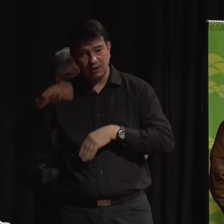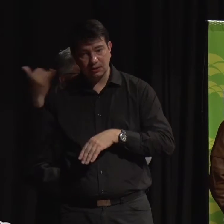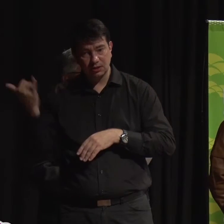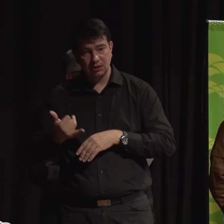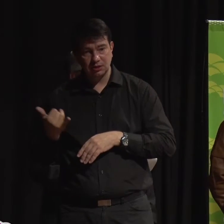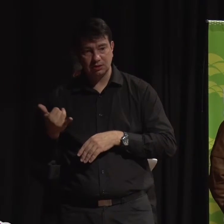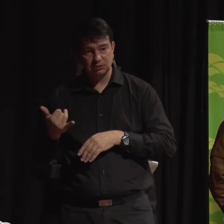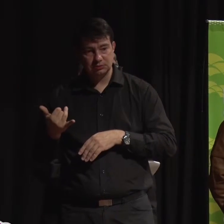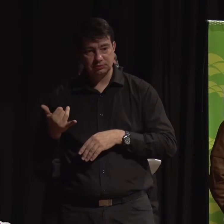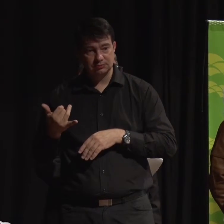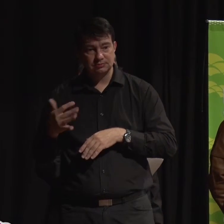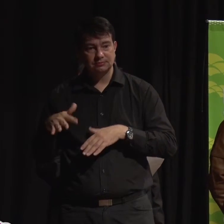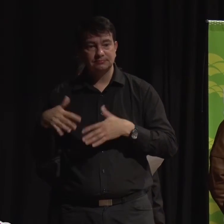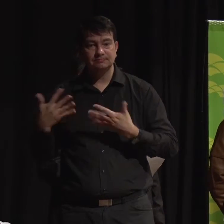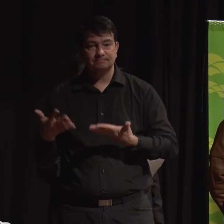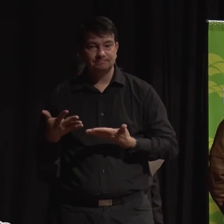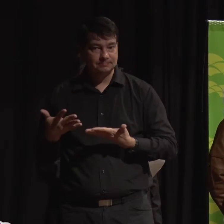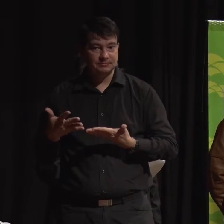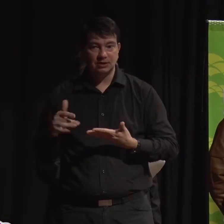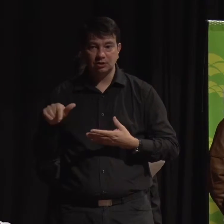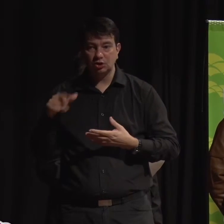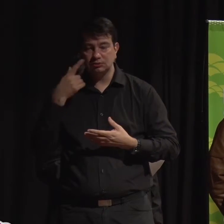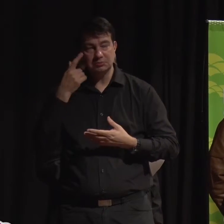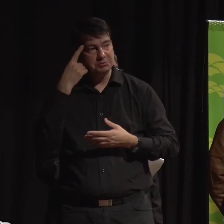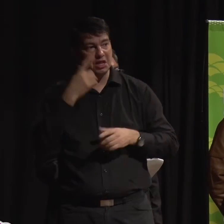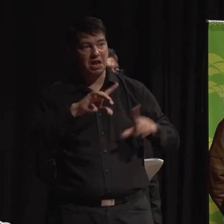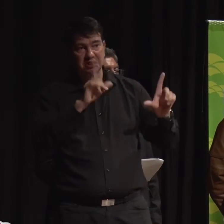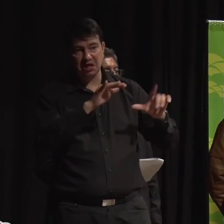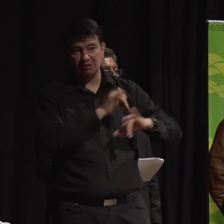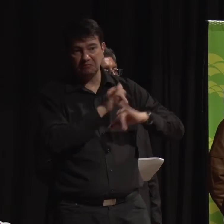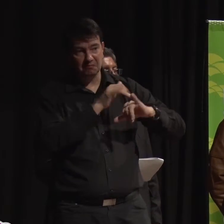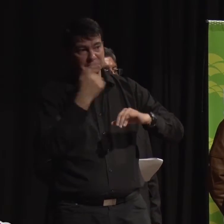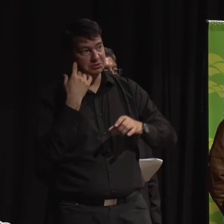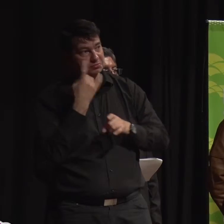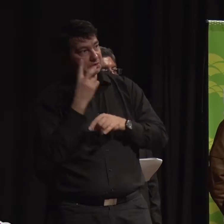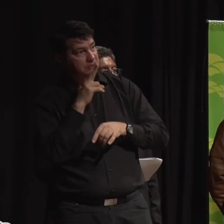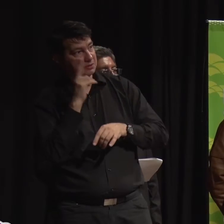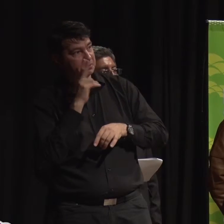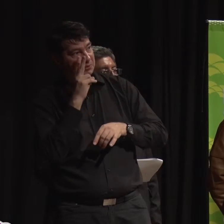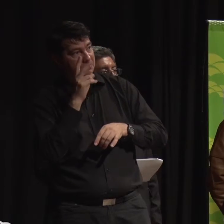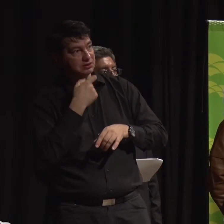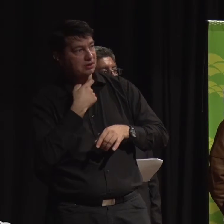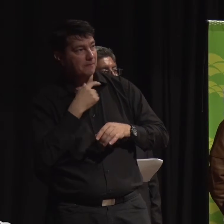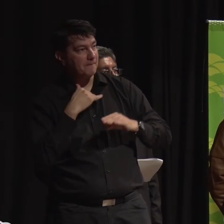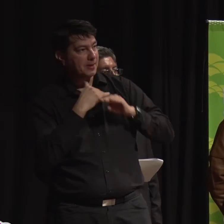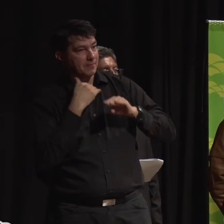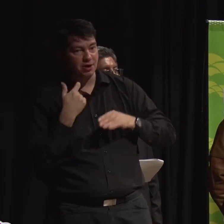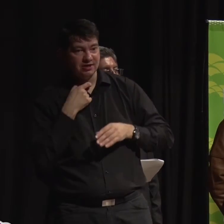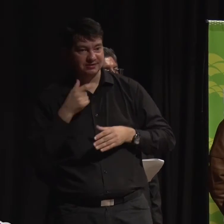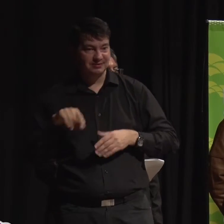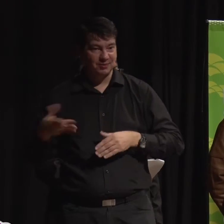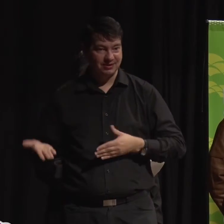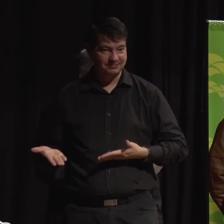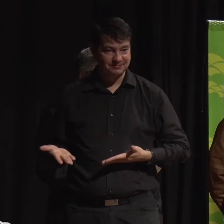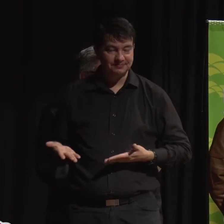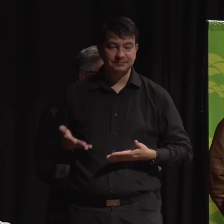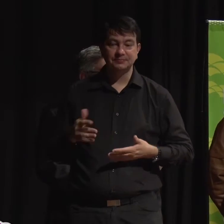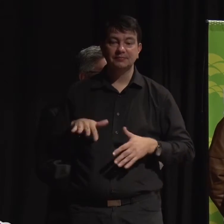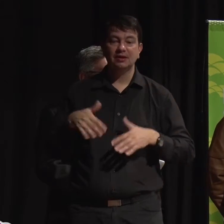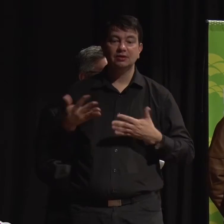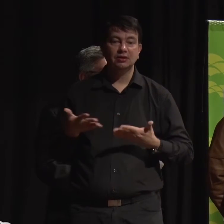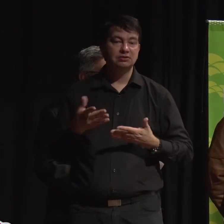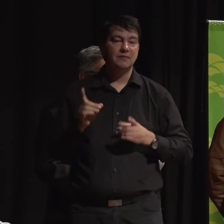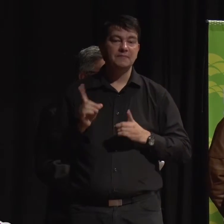ese rol en el que se los ve a ellos presentes en las publicidades bueno y bueno lo que dijeron los chicos son